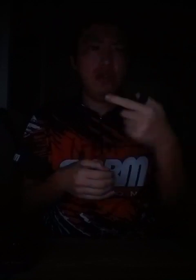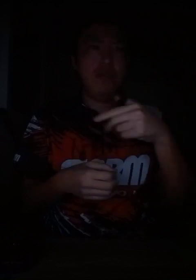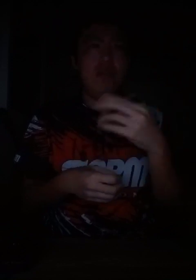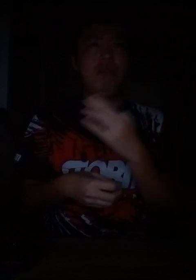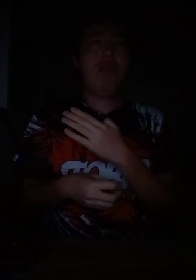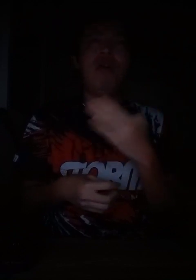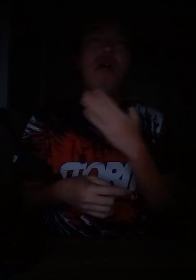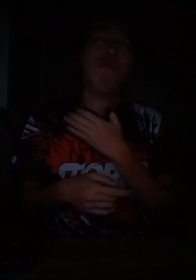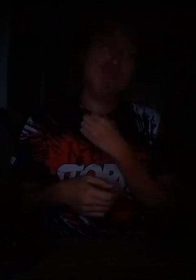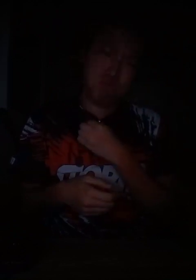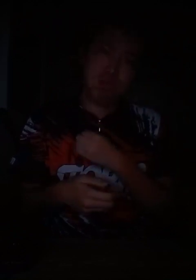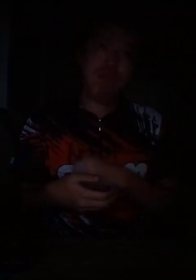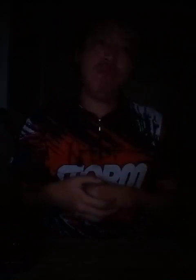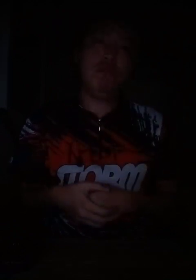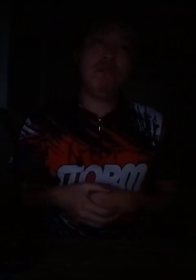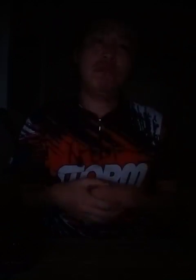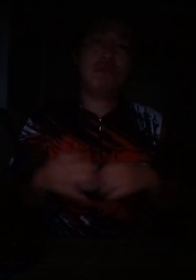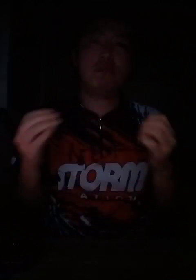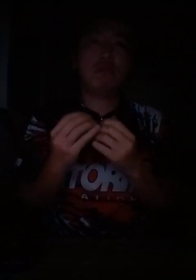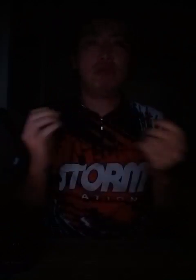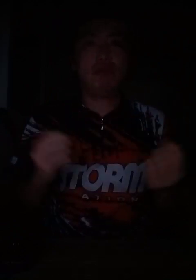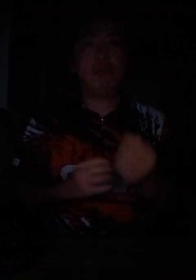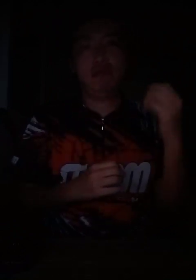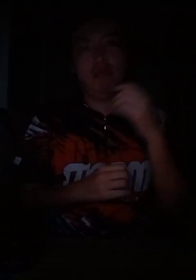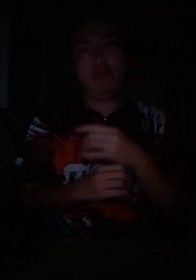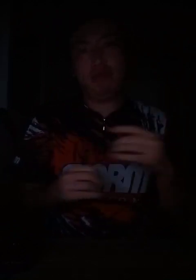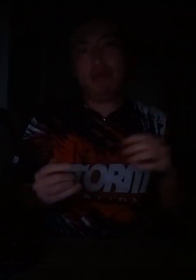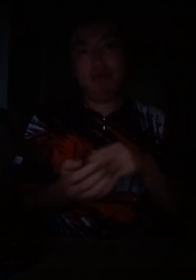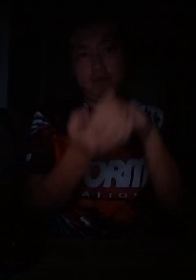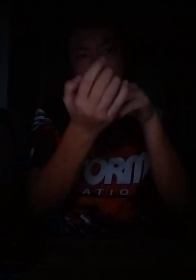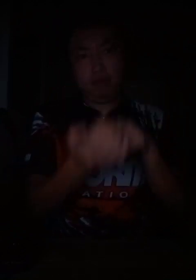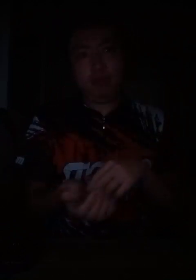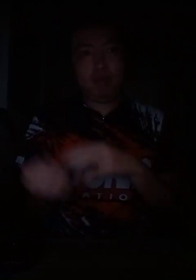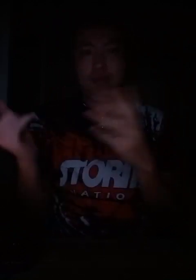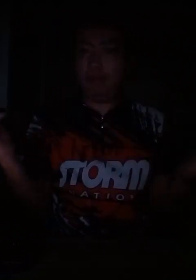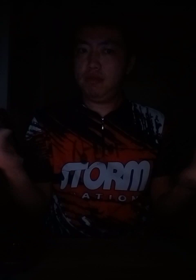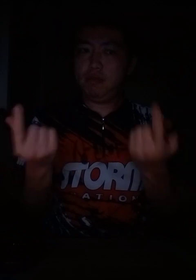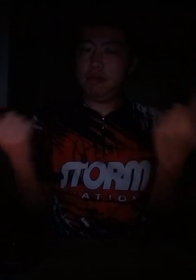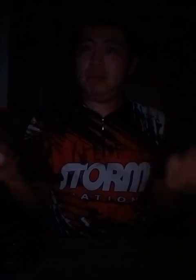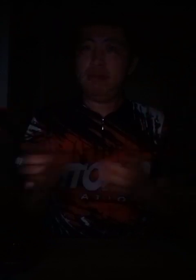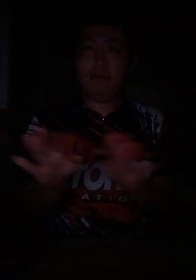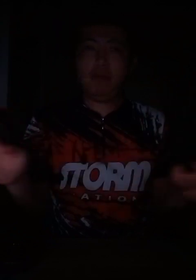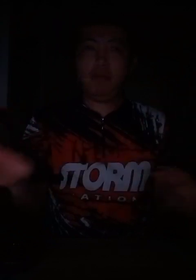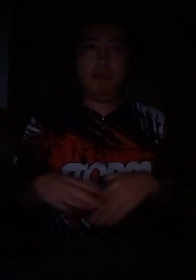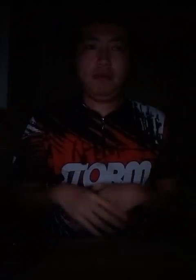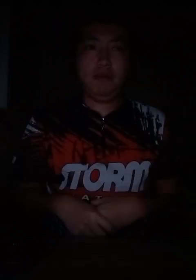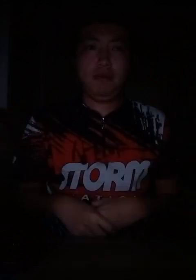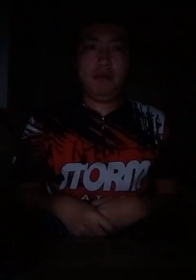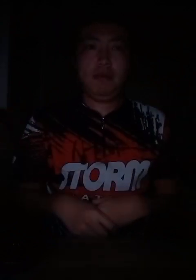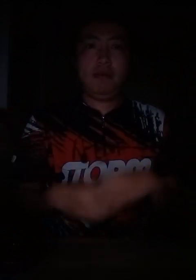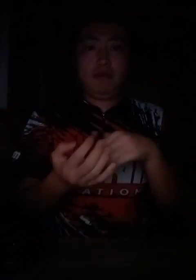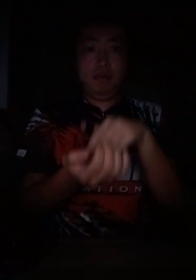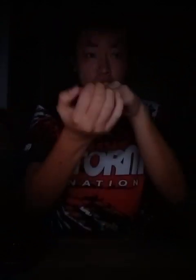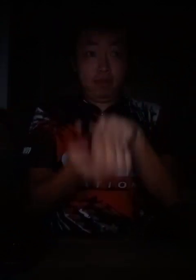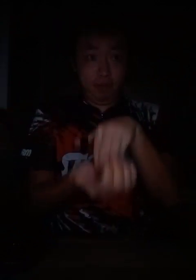안타깝죠. 경찰과 안전보건공단은 내일 정확한 사고 경위를 조사합니다. 승강기 오작동뿐